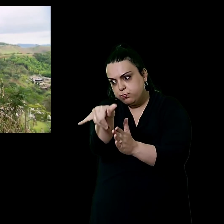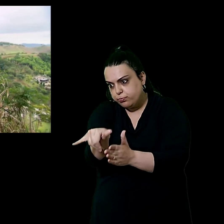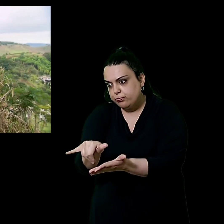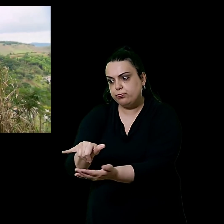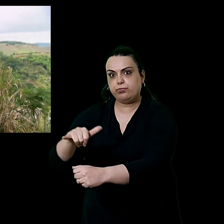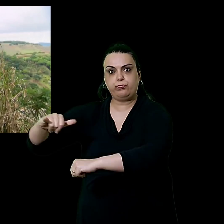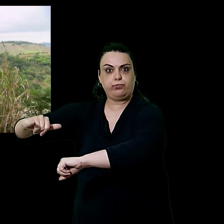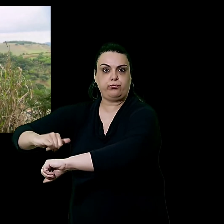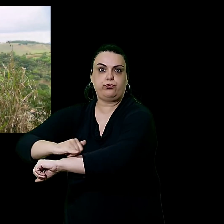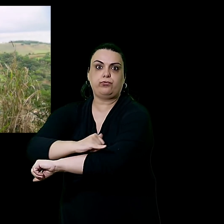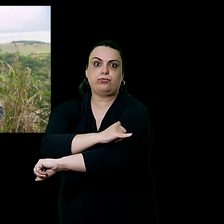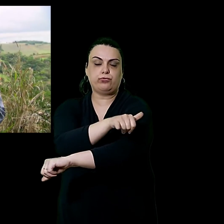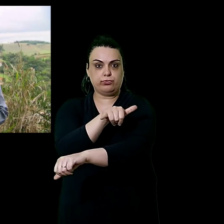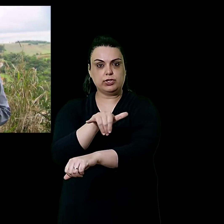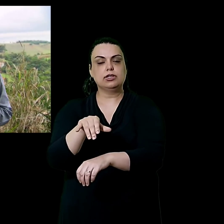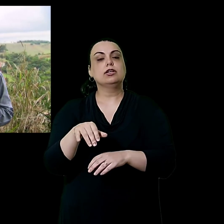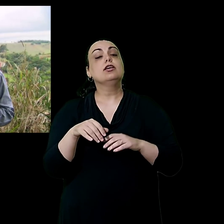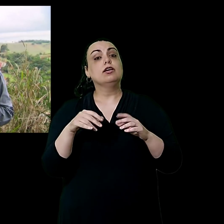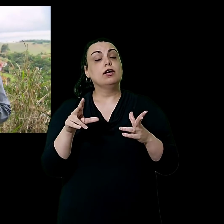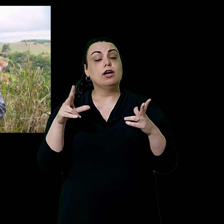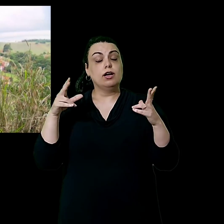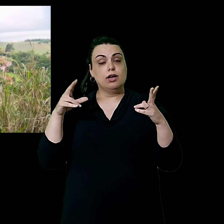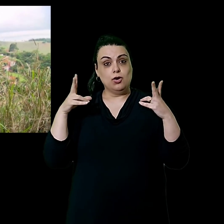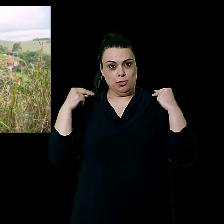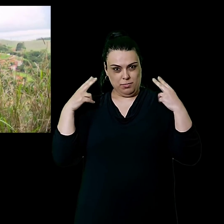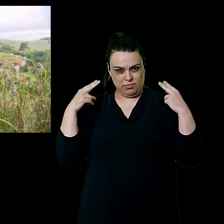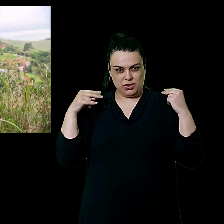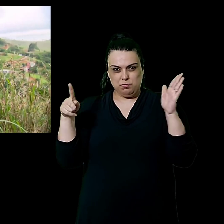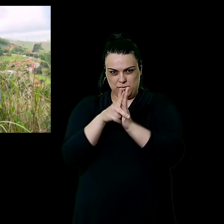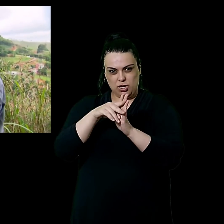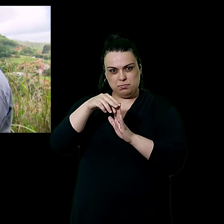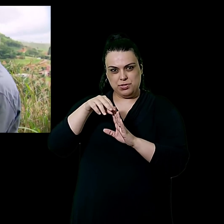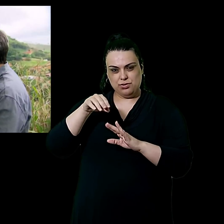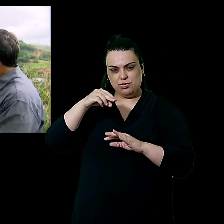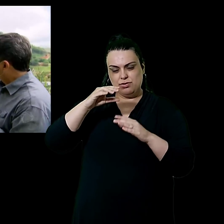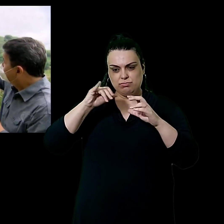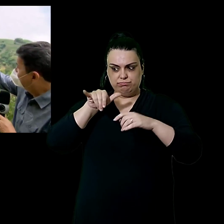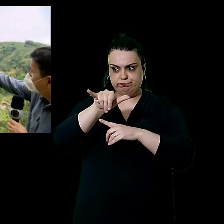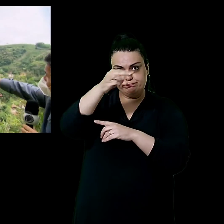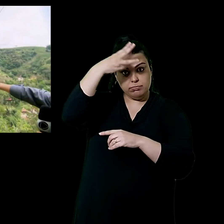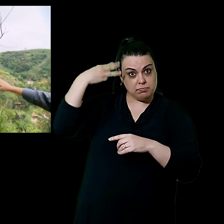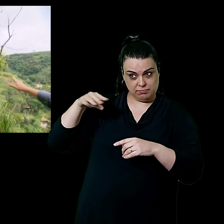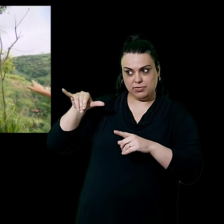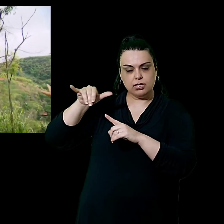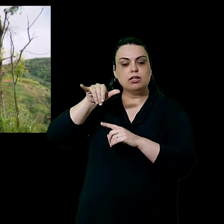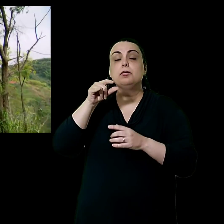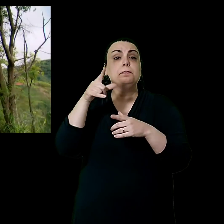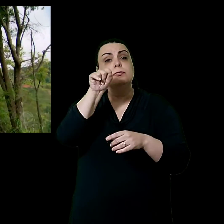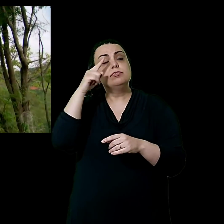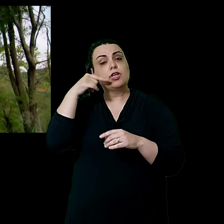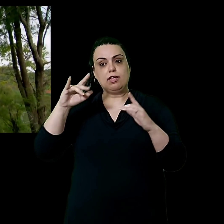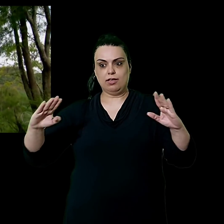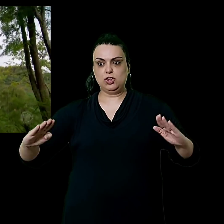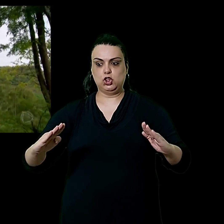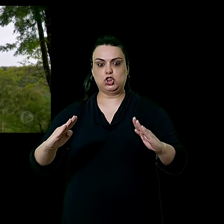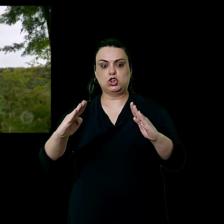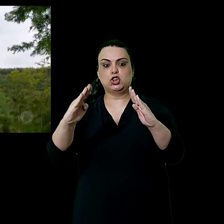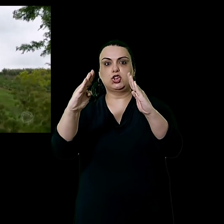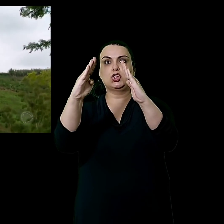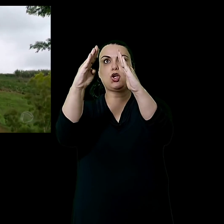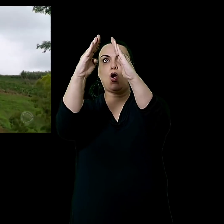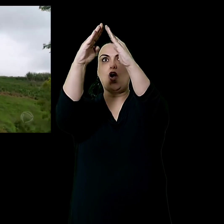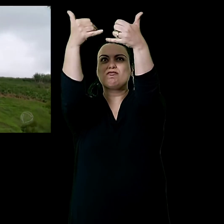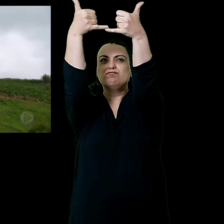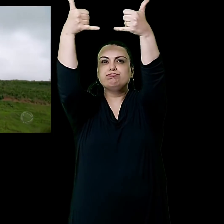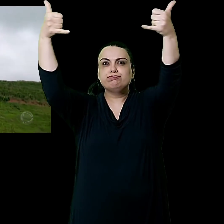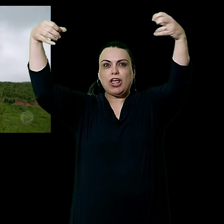final do pouso. O piloto da aeronave onde estava Marília Mendonça preferiu passar por cima dos fios de alta tensão, por cima daquela torre